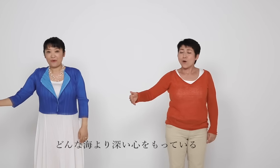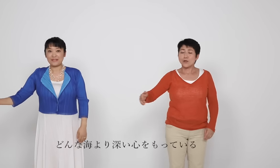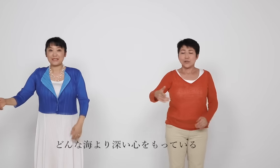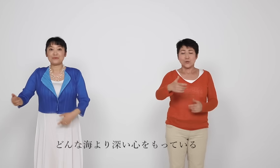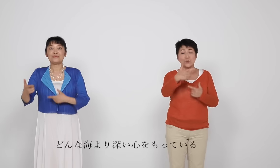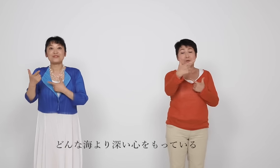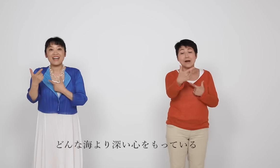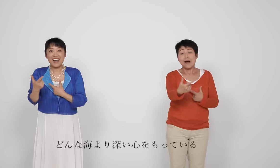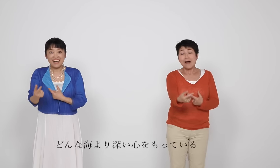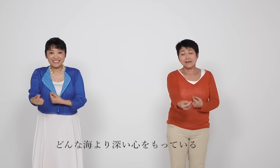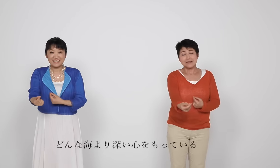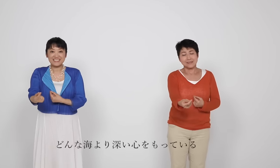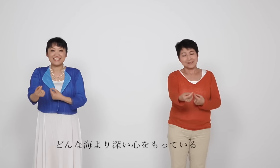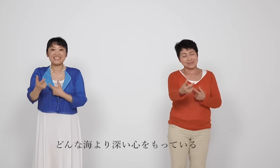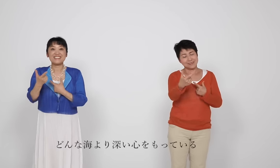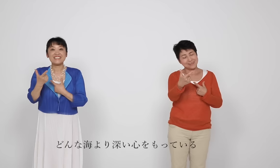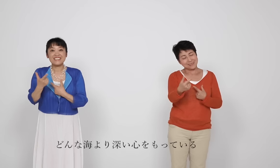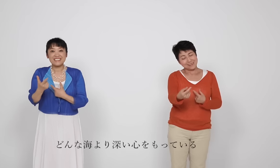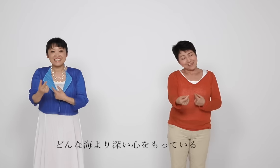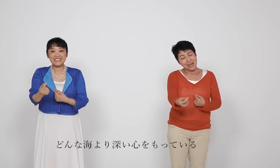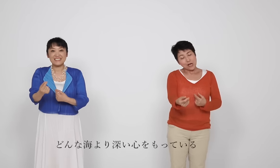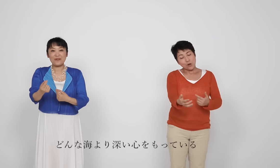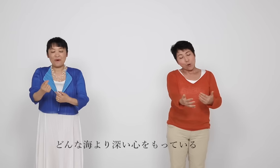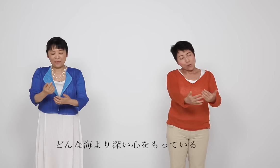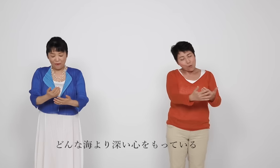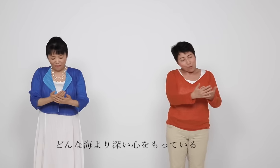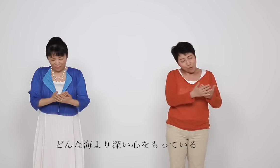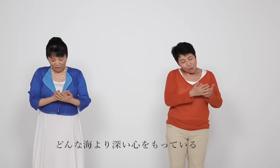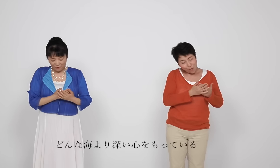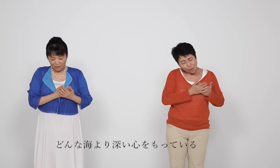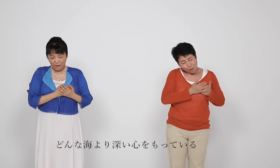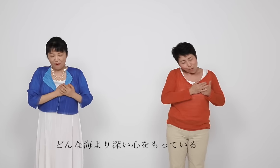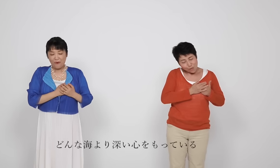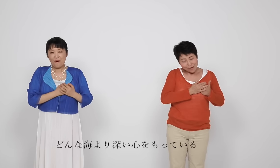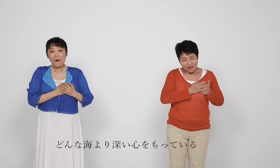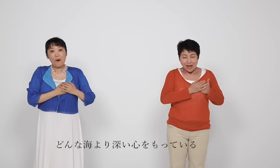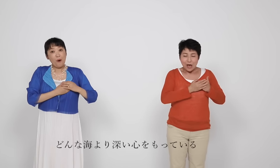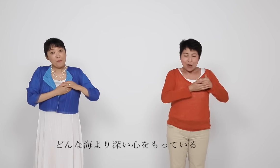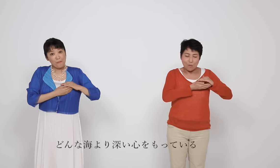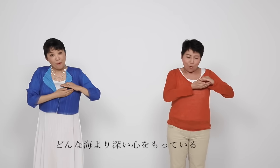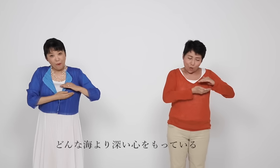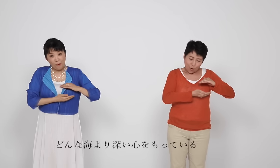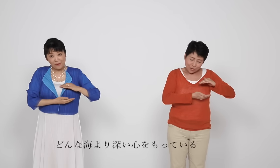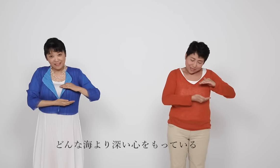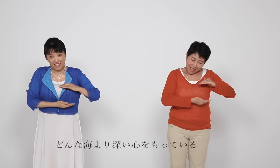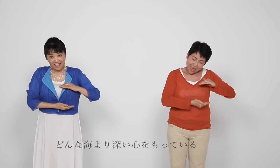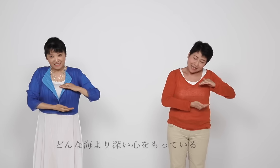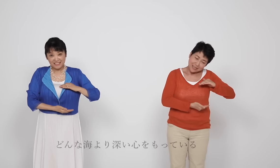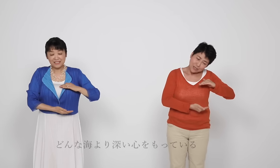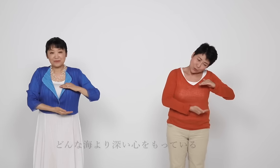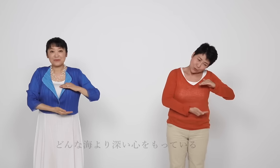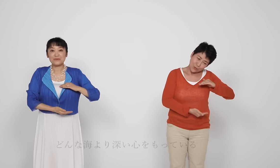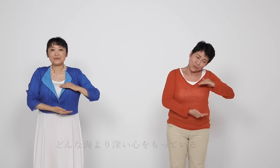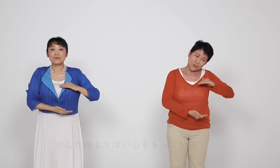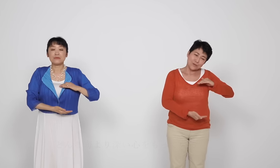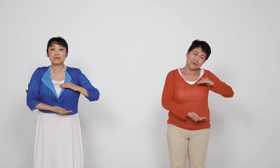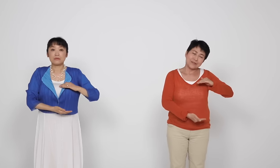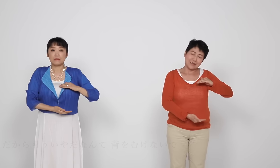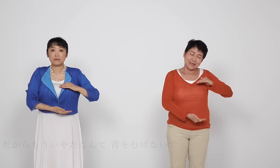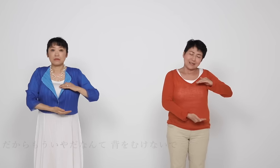より深い心を持っている。